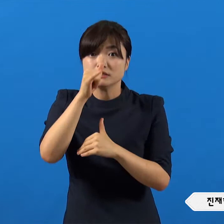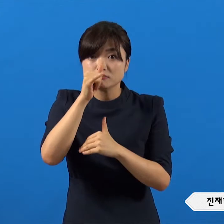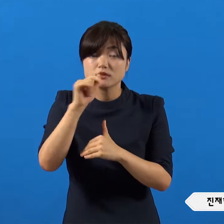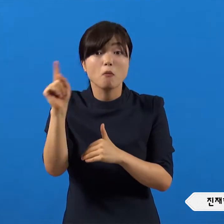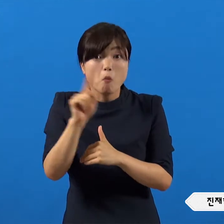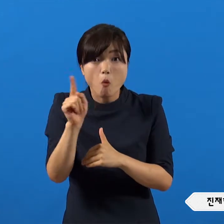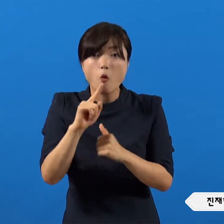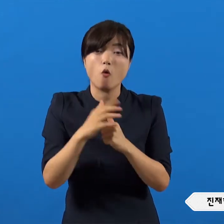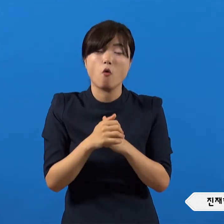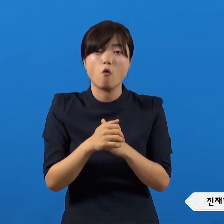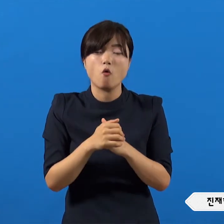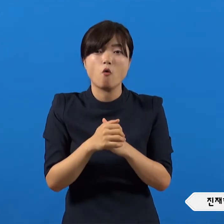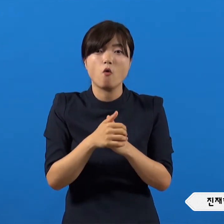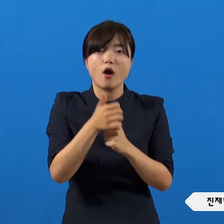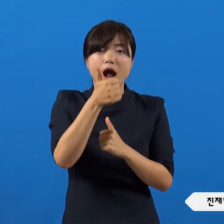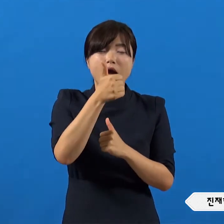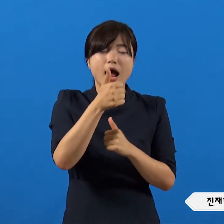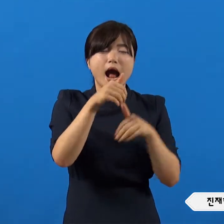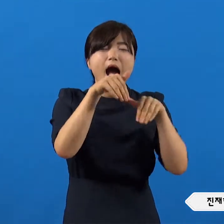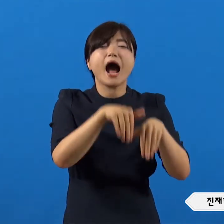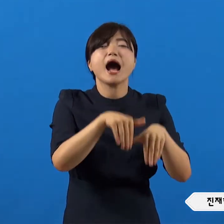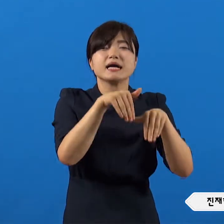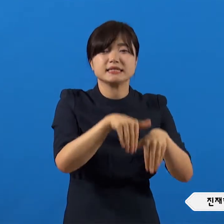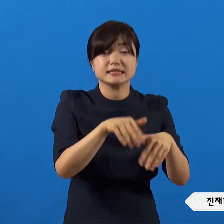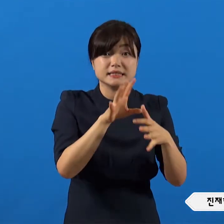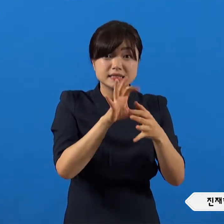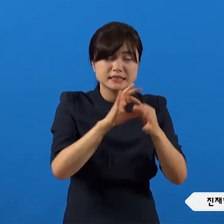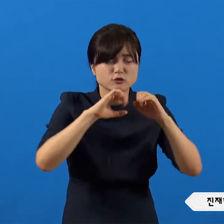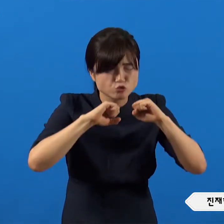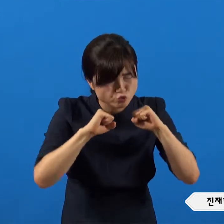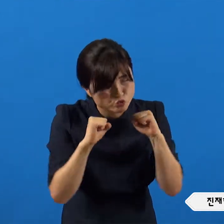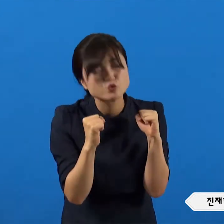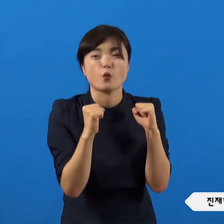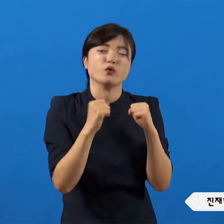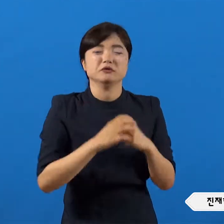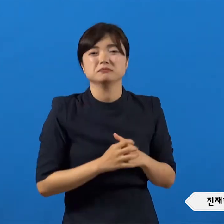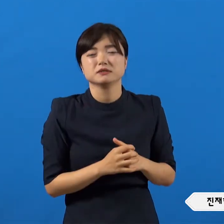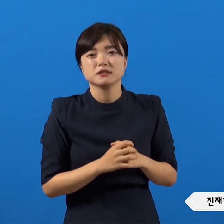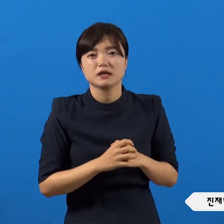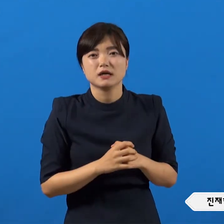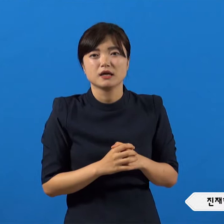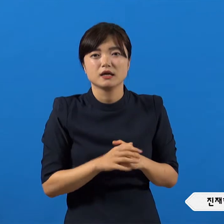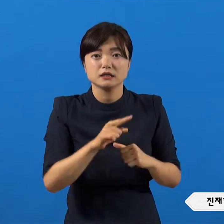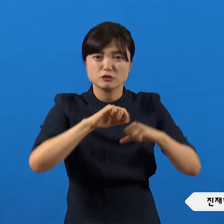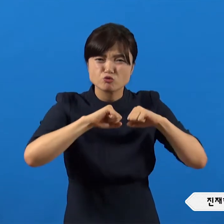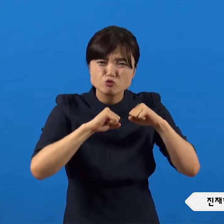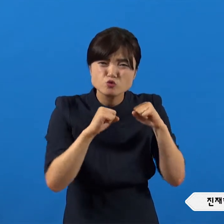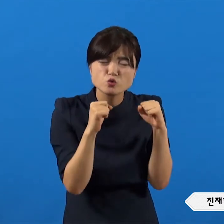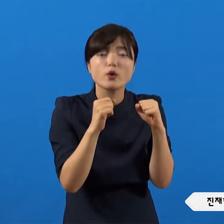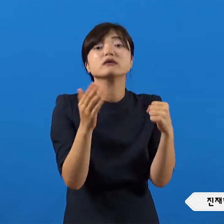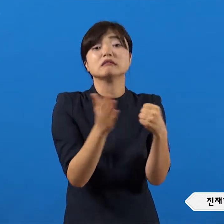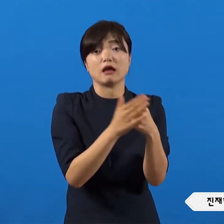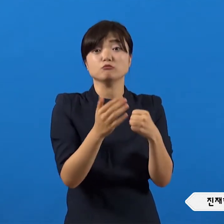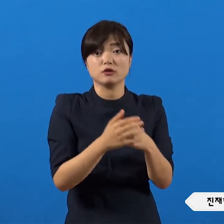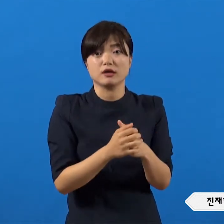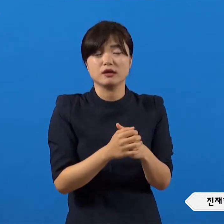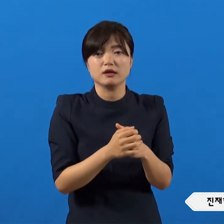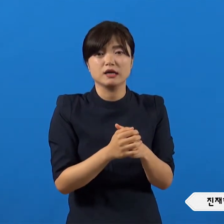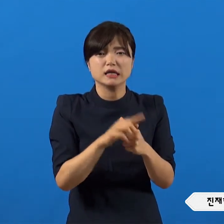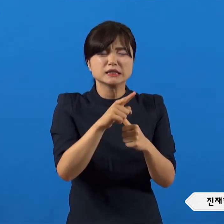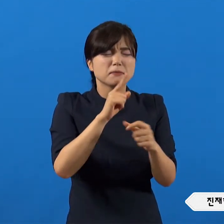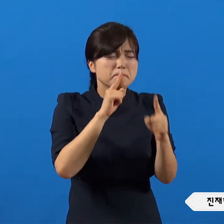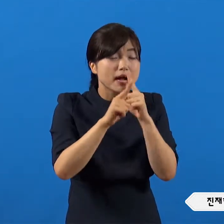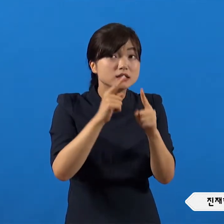그것은 바로 하인들의 순종이었습니다. 그들이 순종했기 때문에,